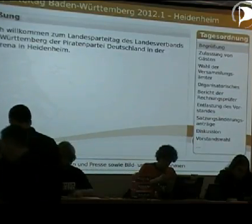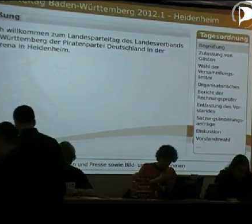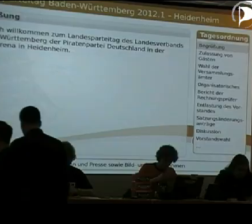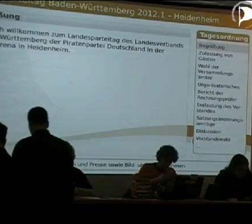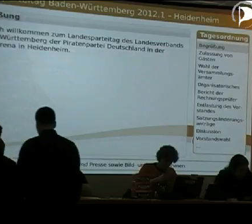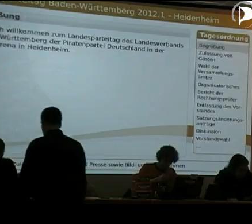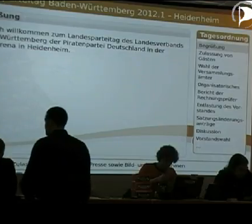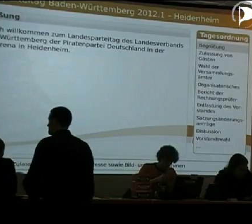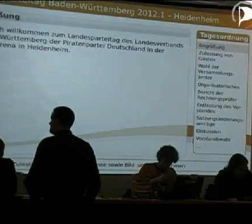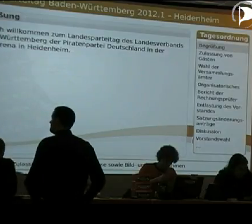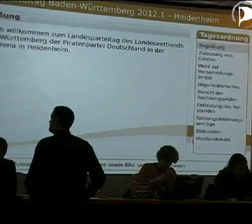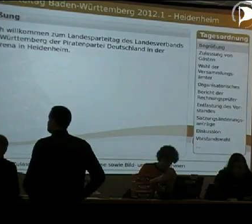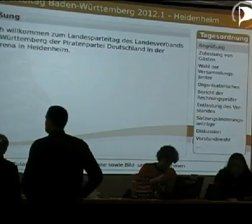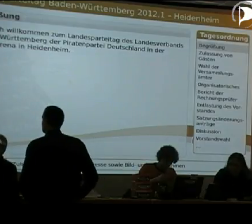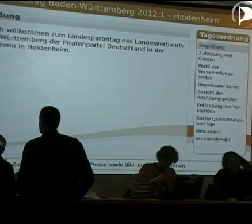das ist richtig